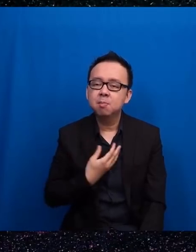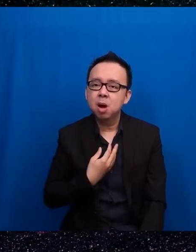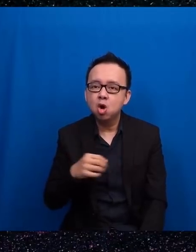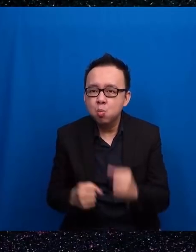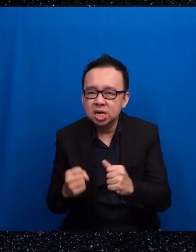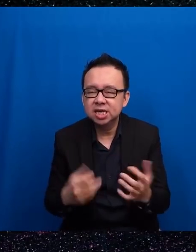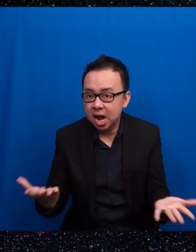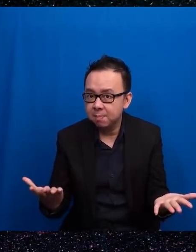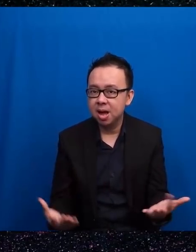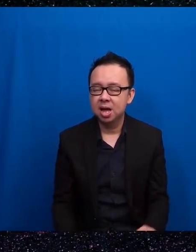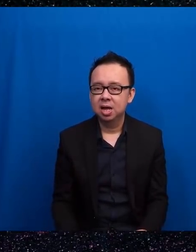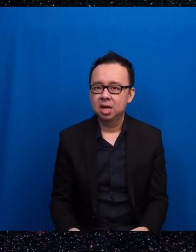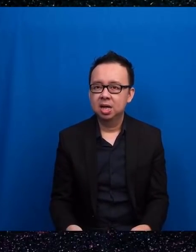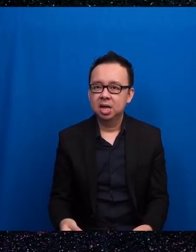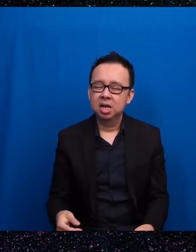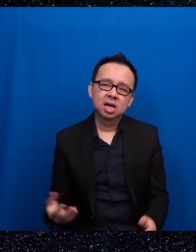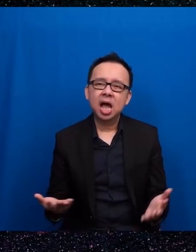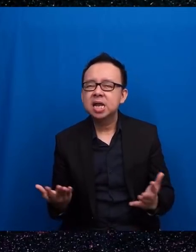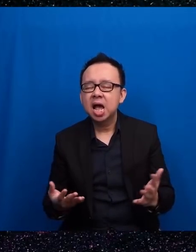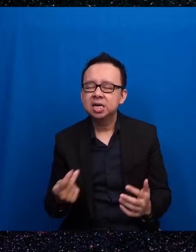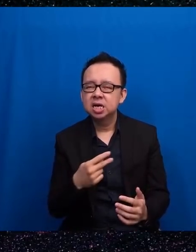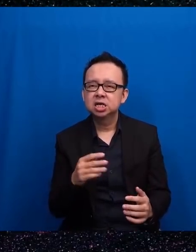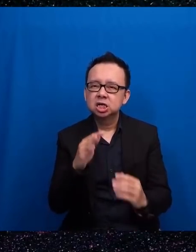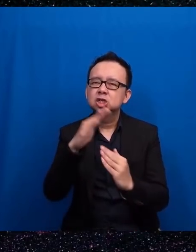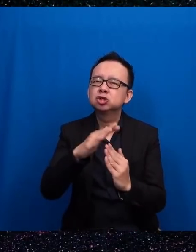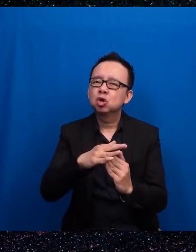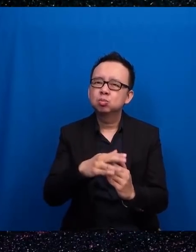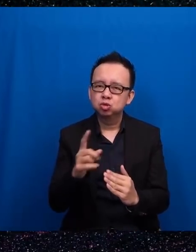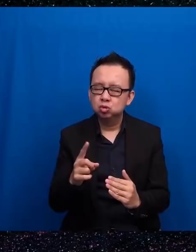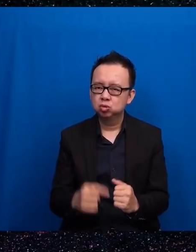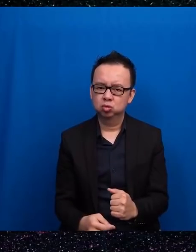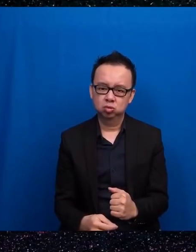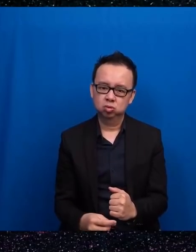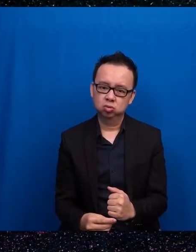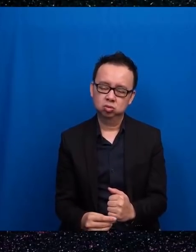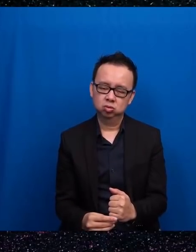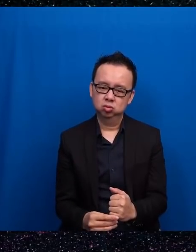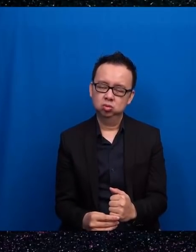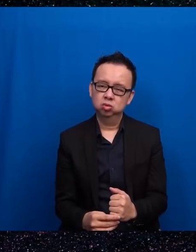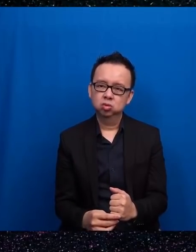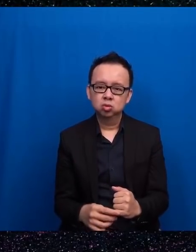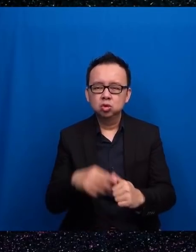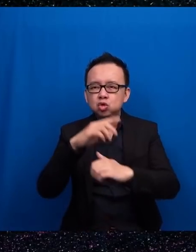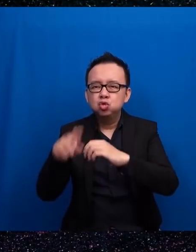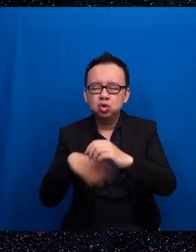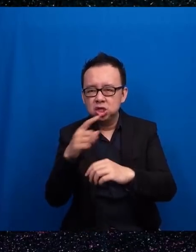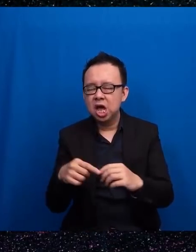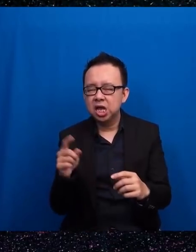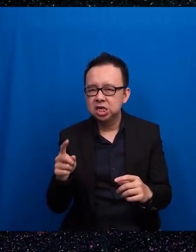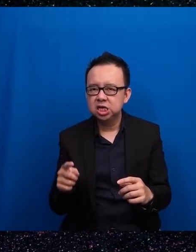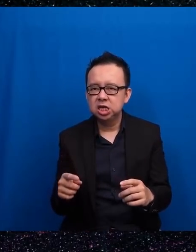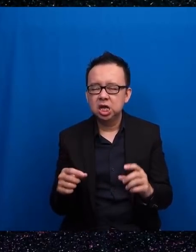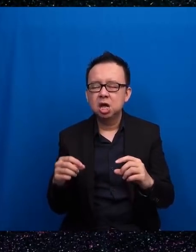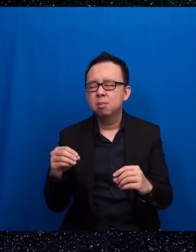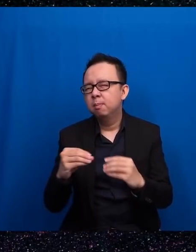Kadang-kadang stop dulu. Coba bayangkan ya, dunia ini semuanya berlomba. Wall Street. Semuanya, pokoknya semua orang